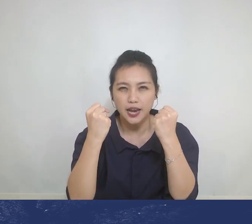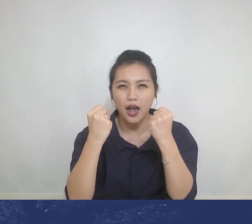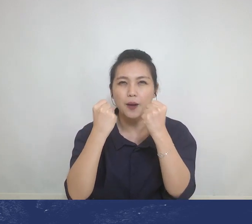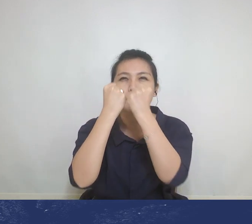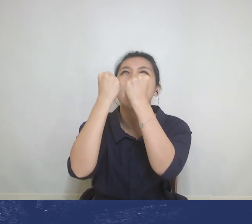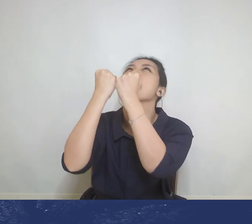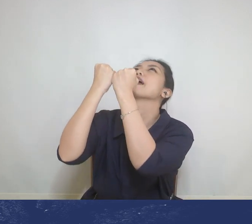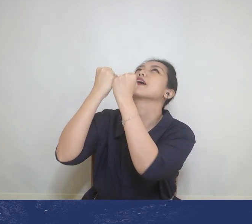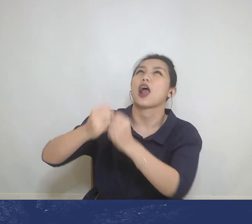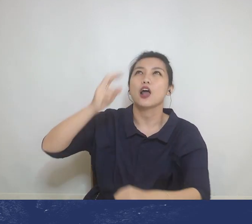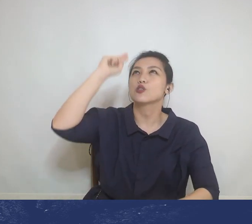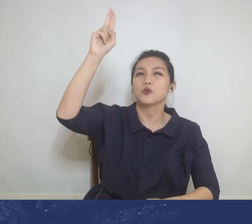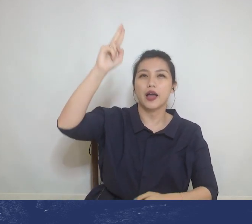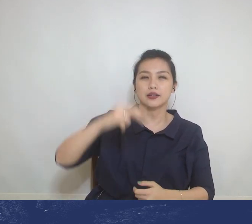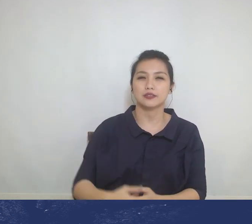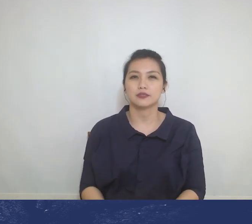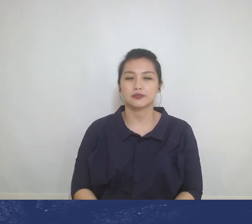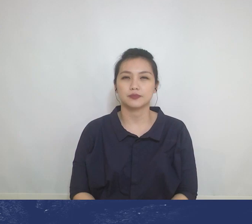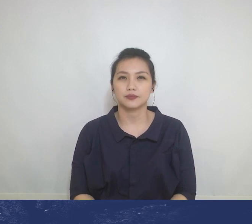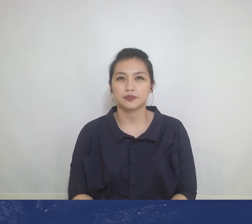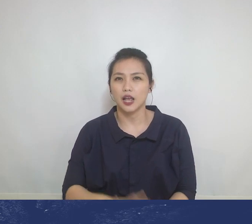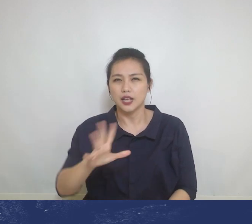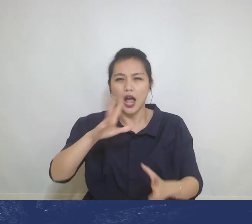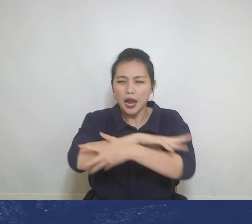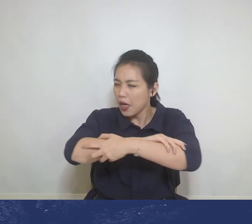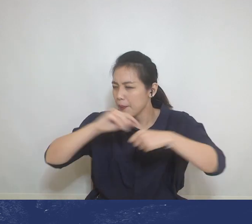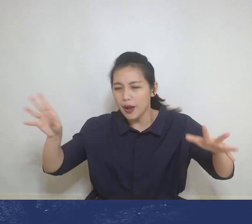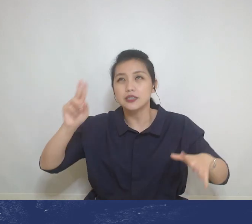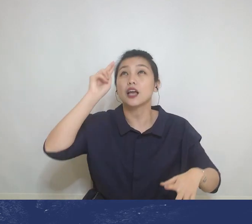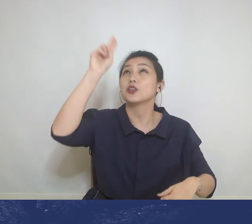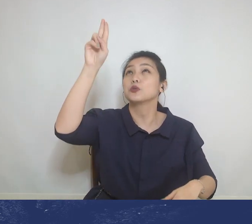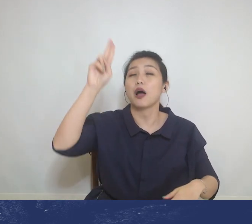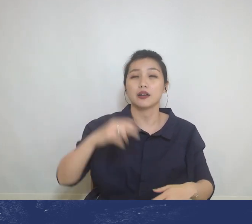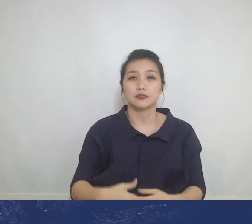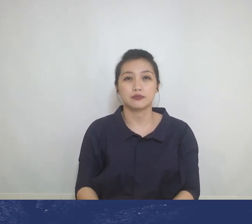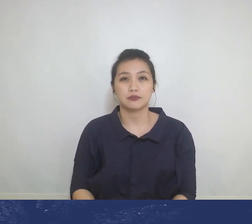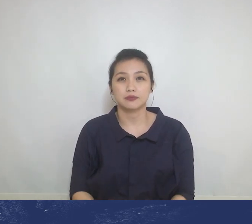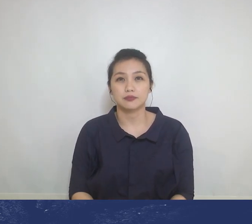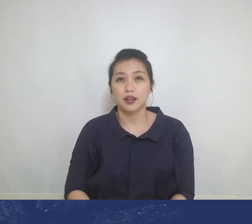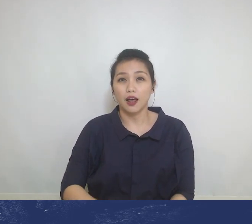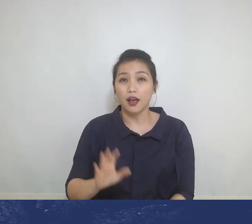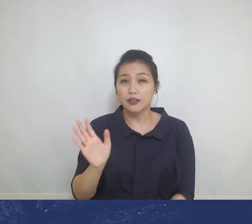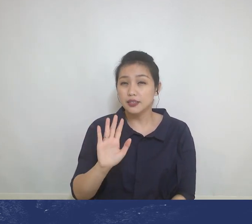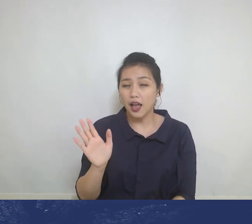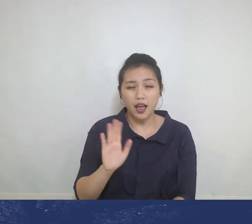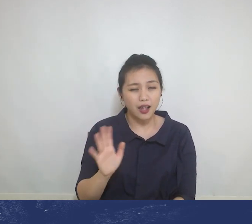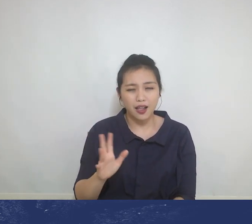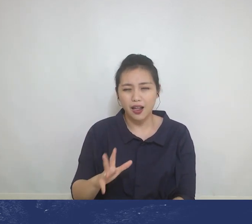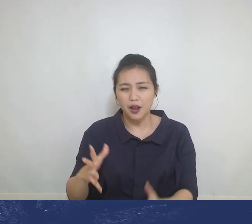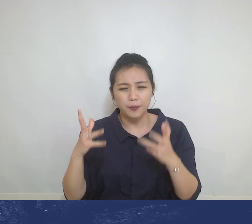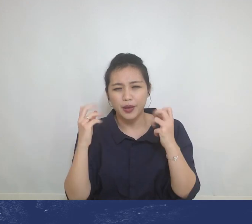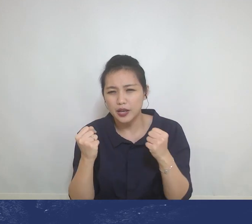sama Tuhannya. Cling sama Tuhannya. Jangan pernah lepaskan Tuhannya. Jangan